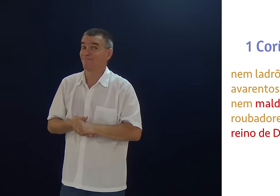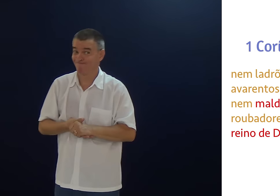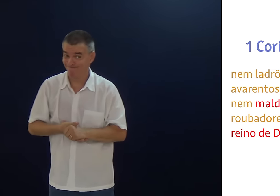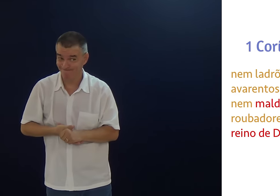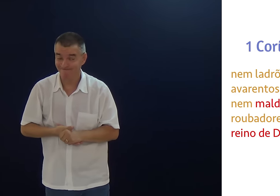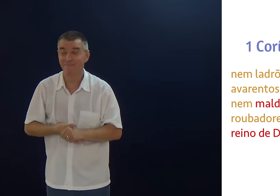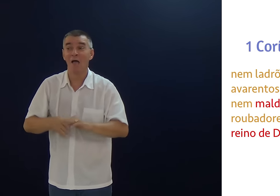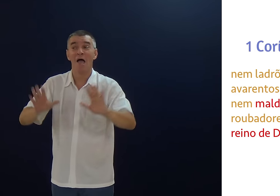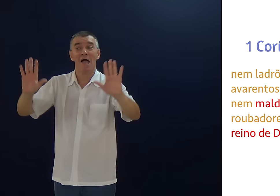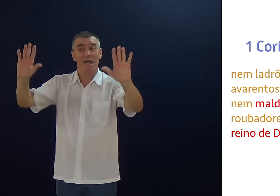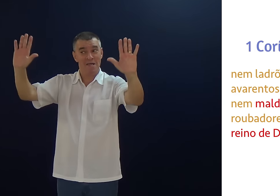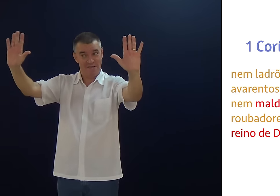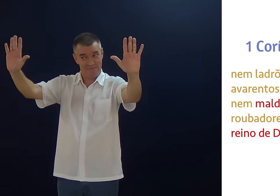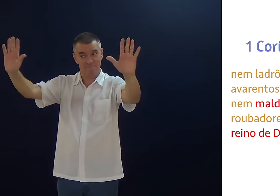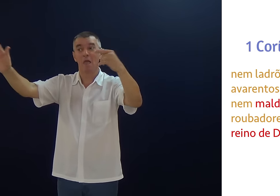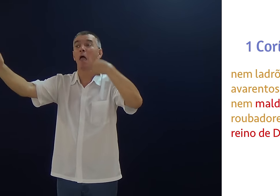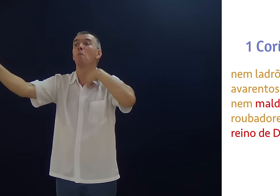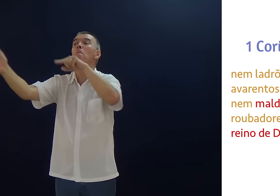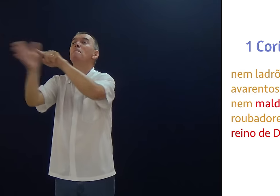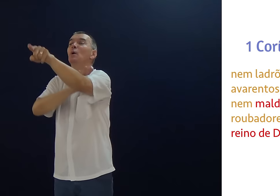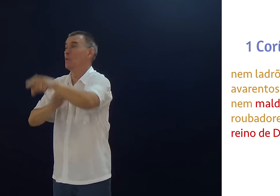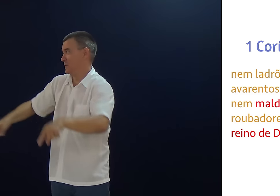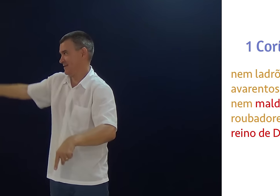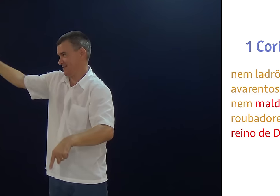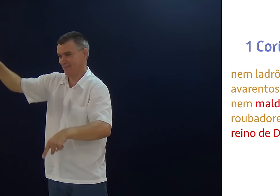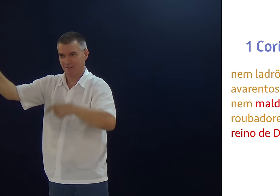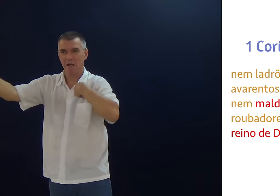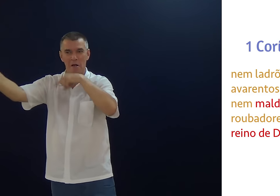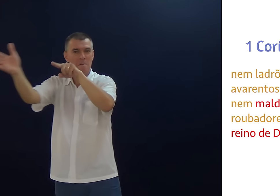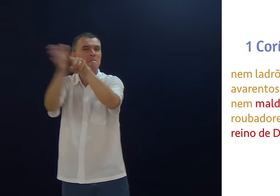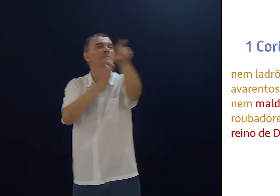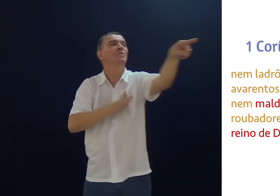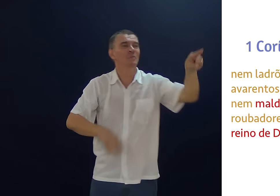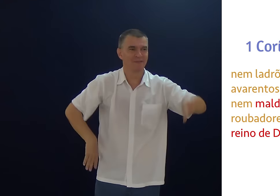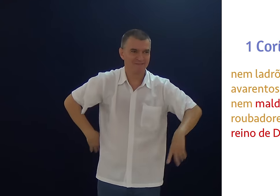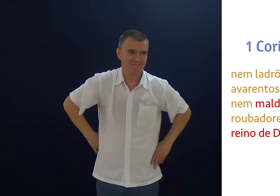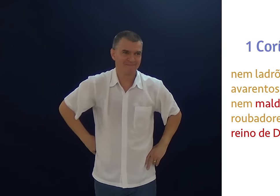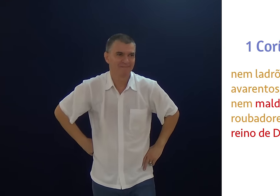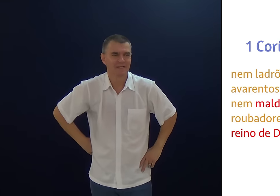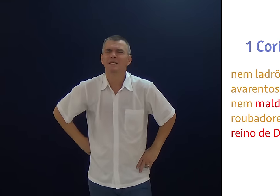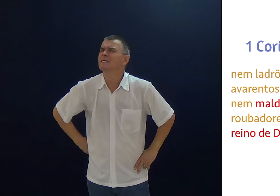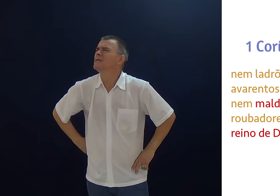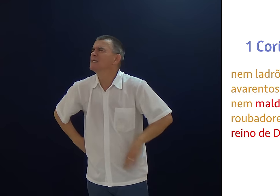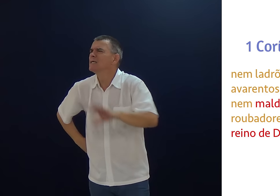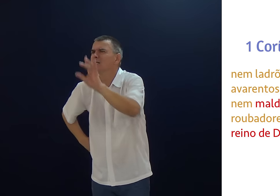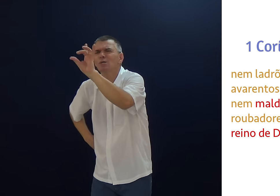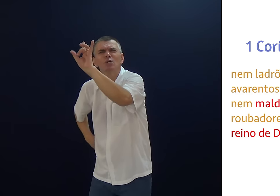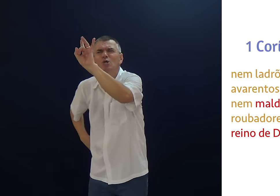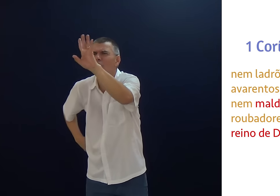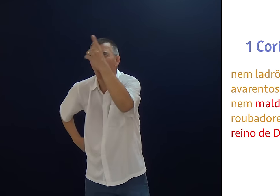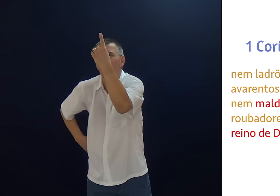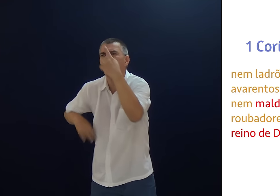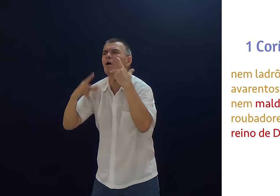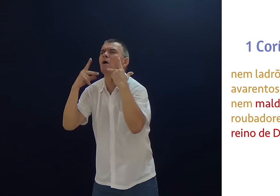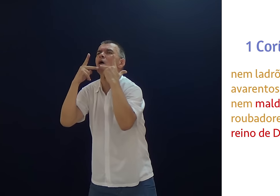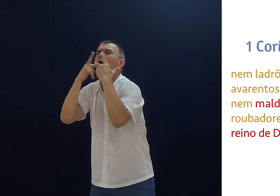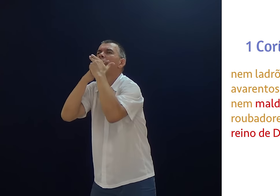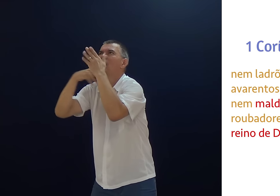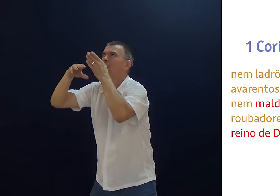olha ali ó eu vou perguntar para vocês vou perguntar eh